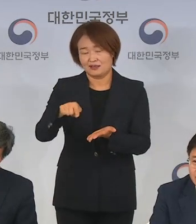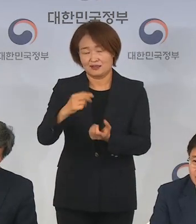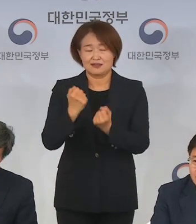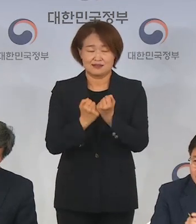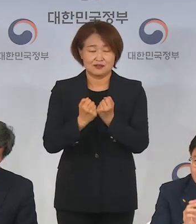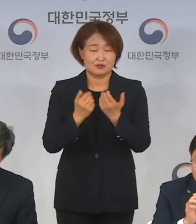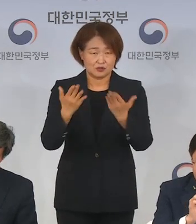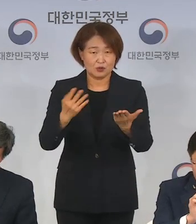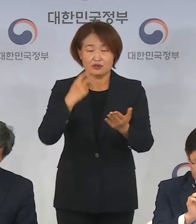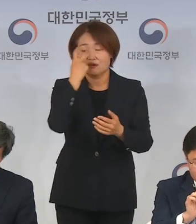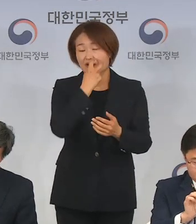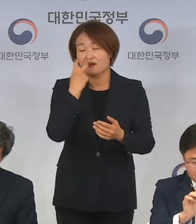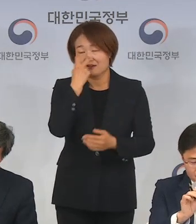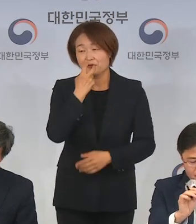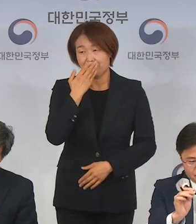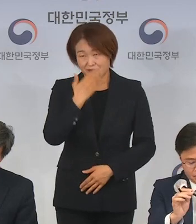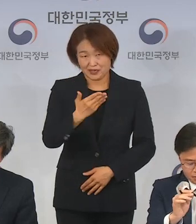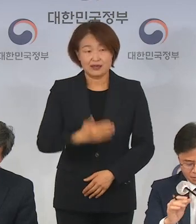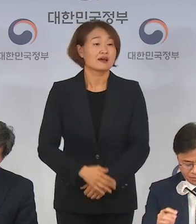이렇게 말씀을